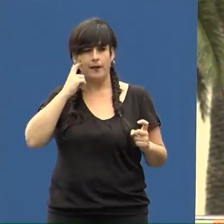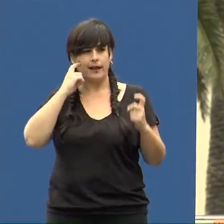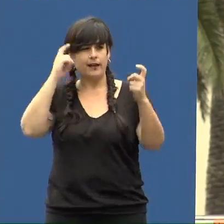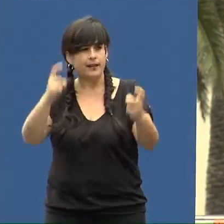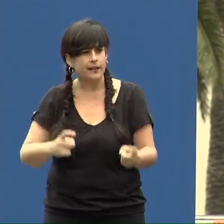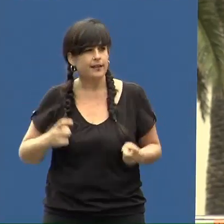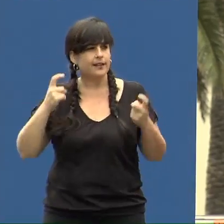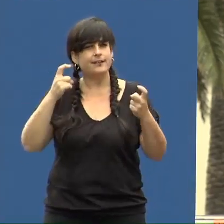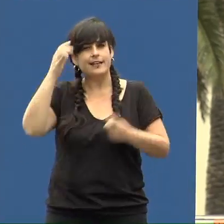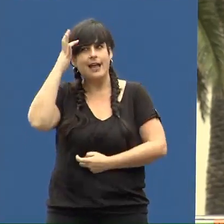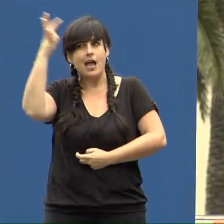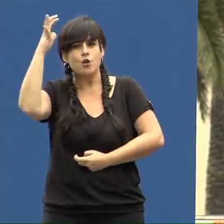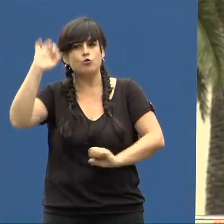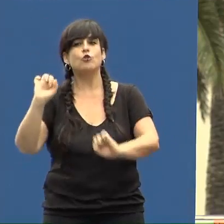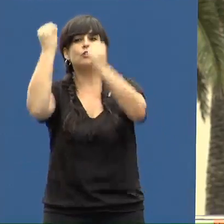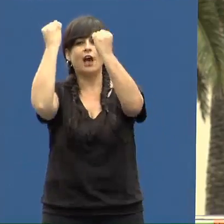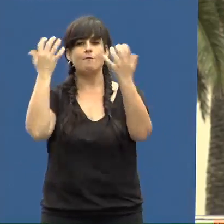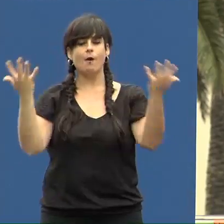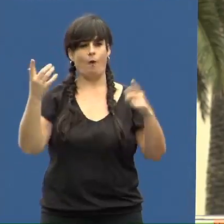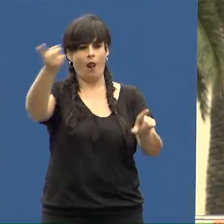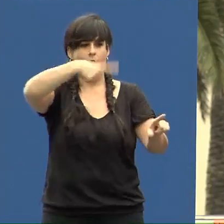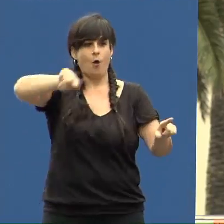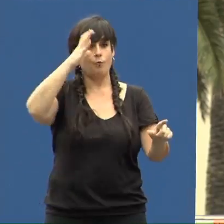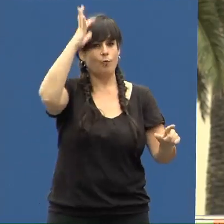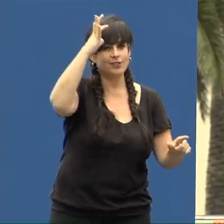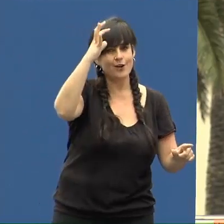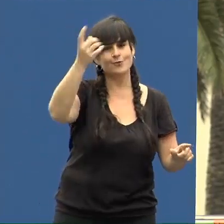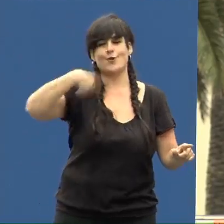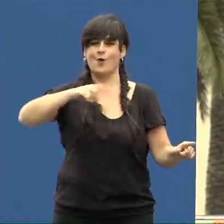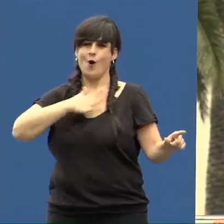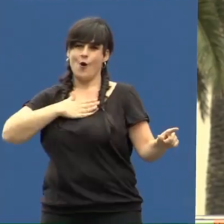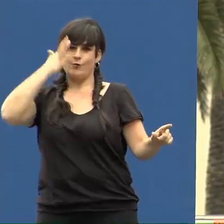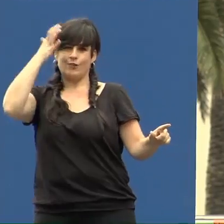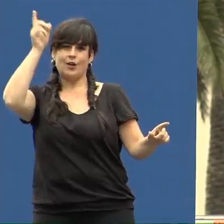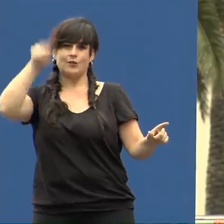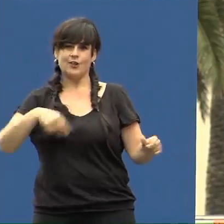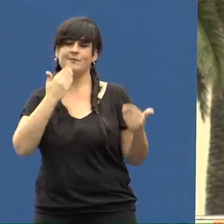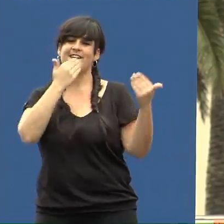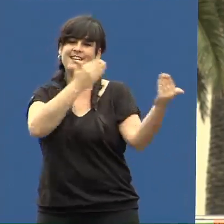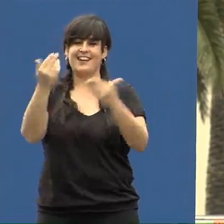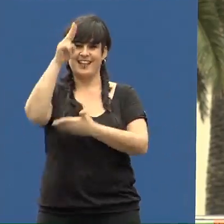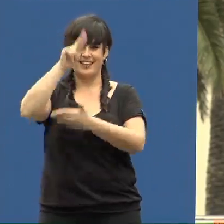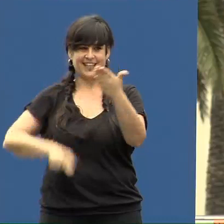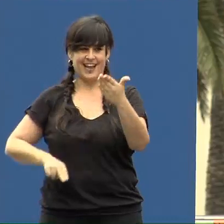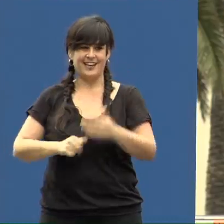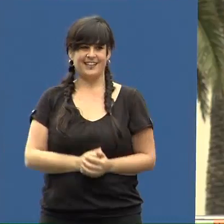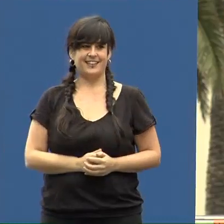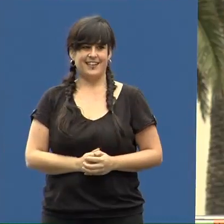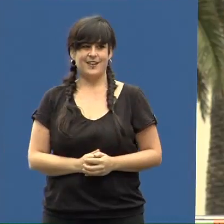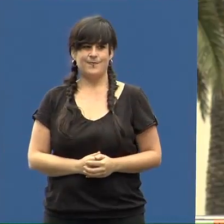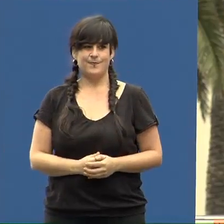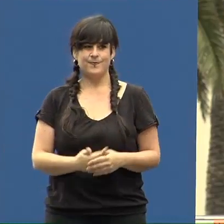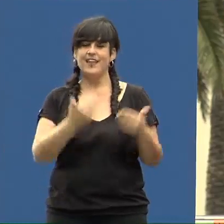escota dunha ilusión. Vuestra ilusión, nuestra ilusión. Muchísimas gracias, Galicia. Gracias,